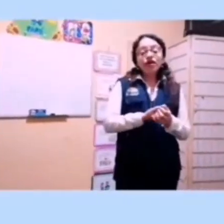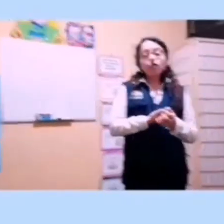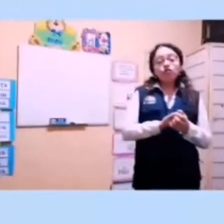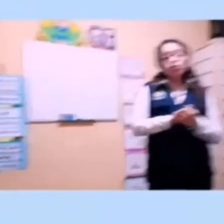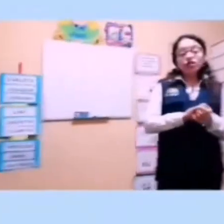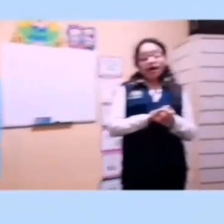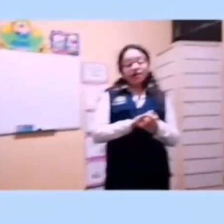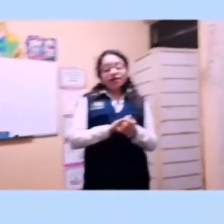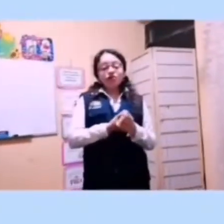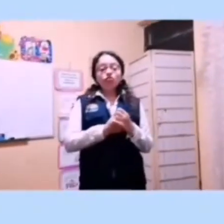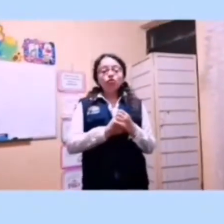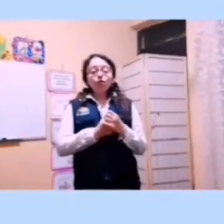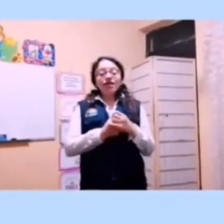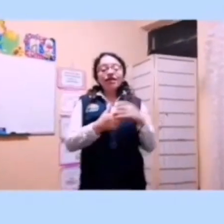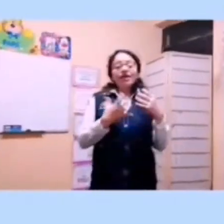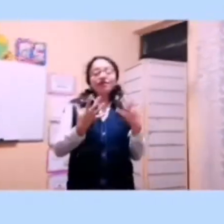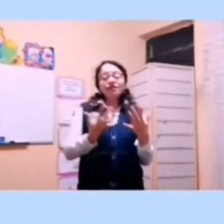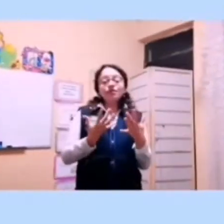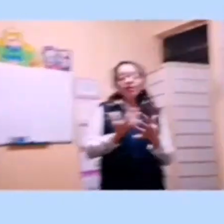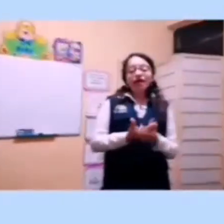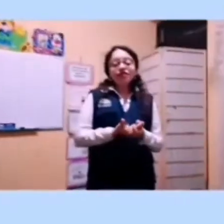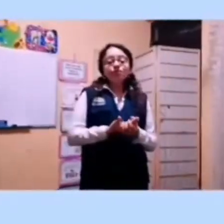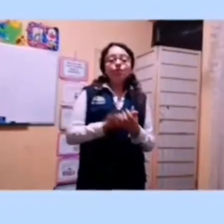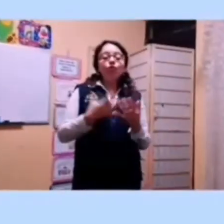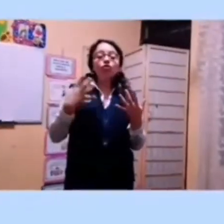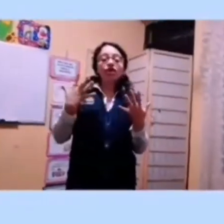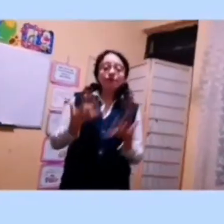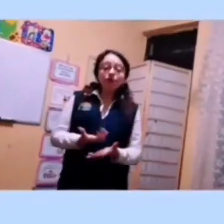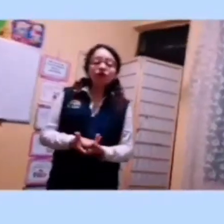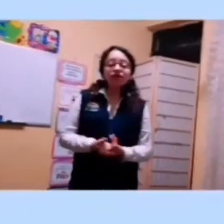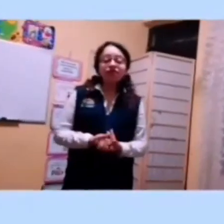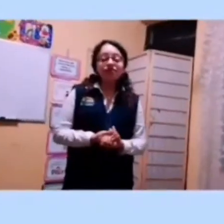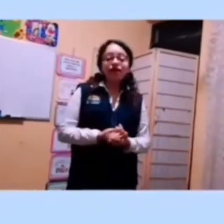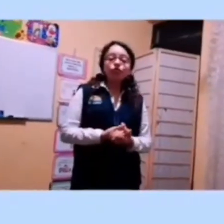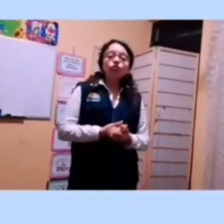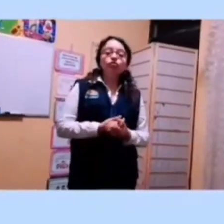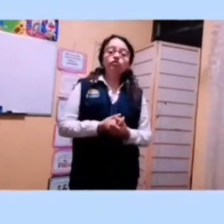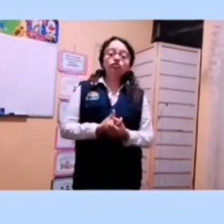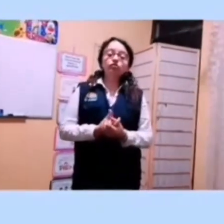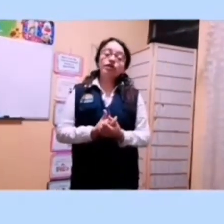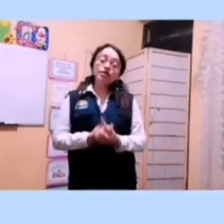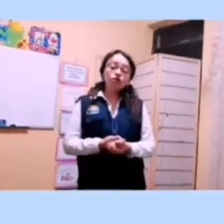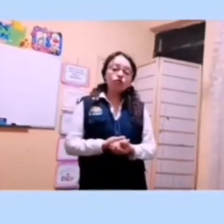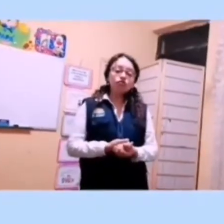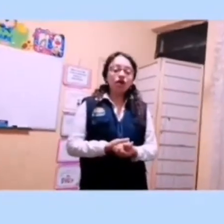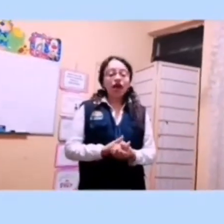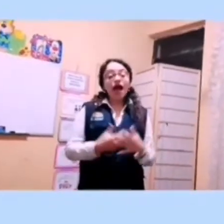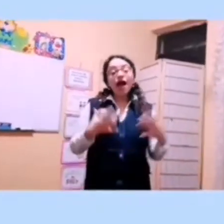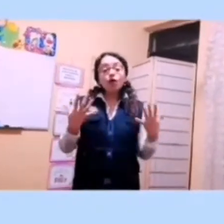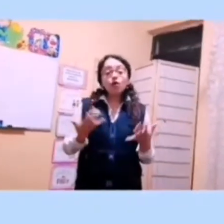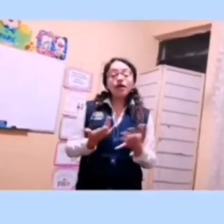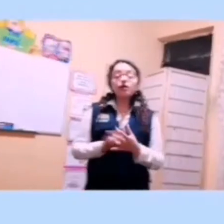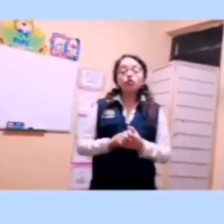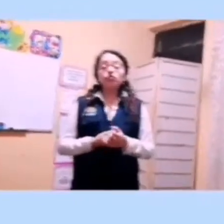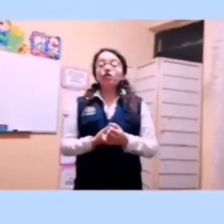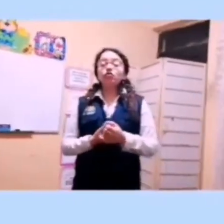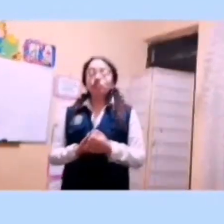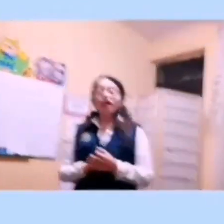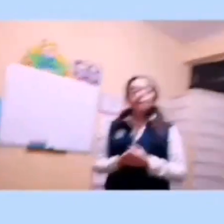a contar Sobre qué actividades Podemos realizar Con nuestros hijos Ahora que nos encontramos